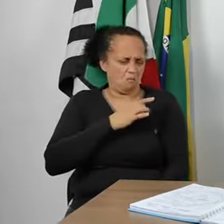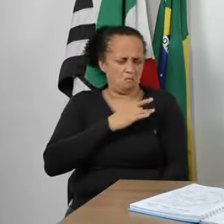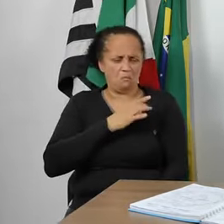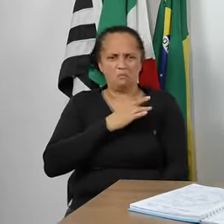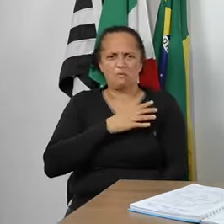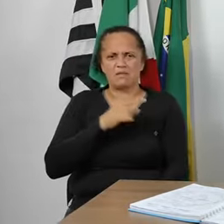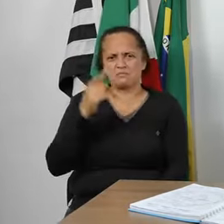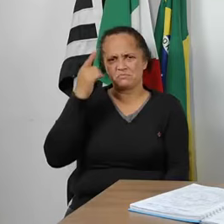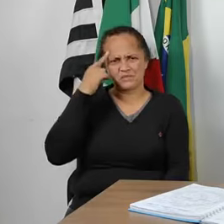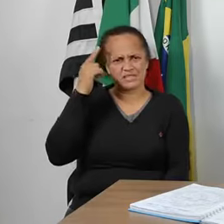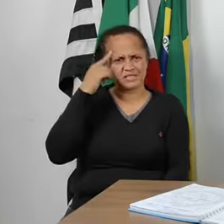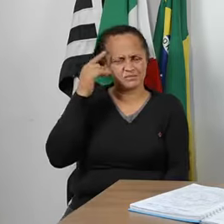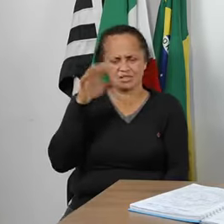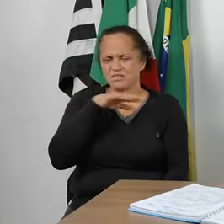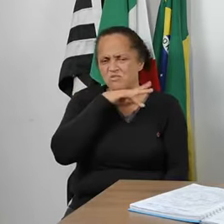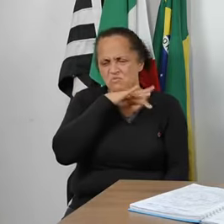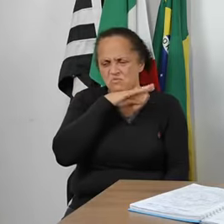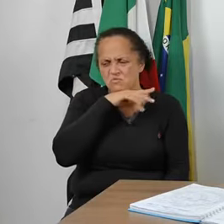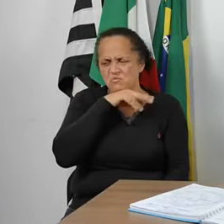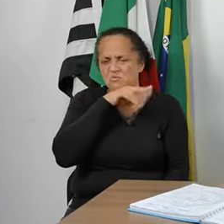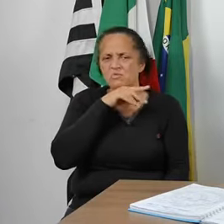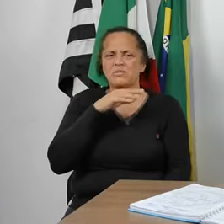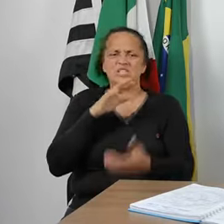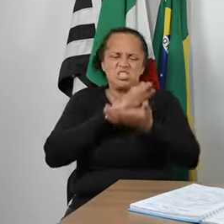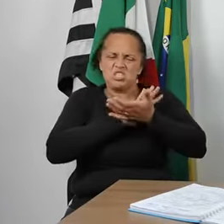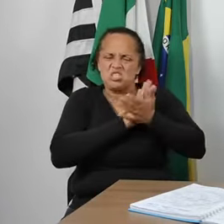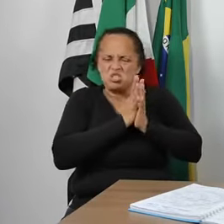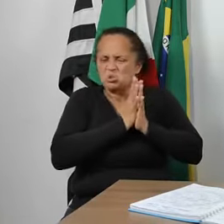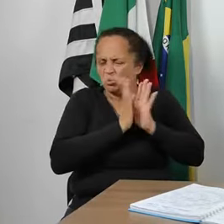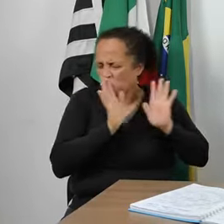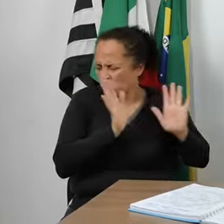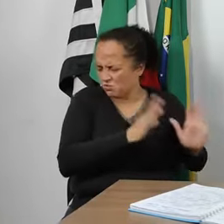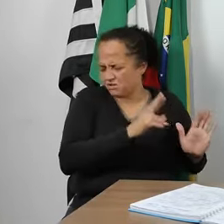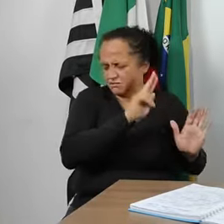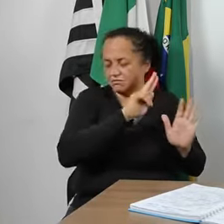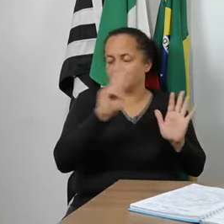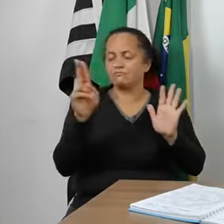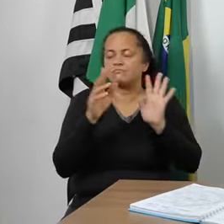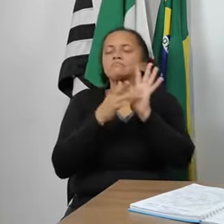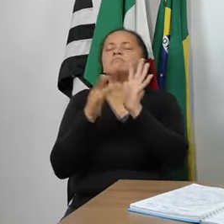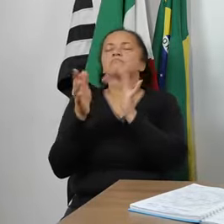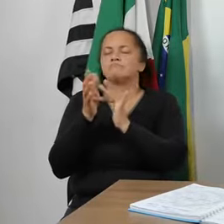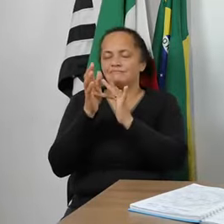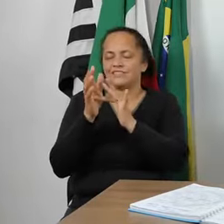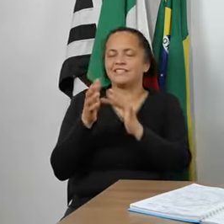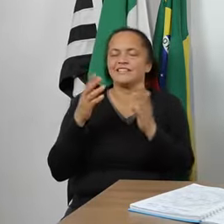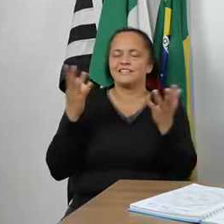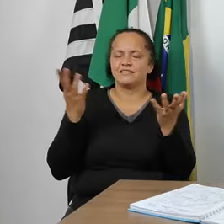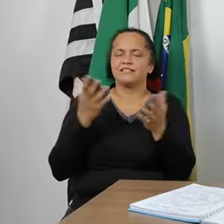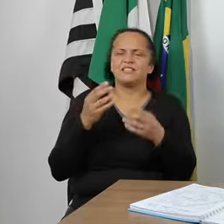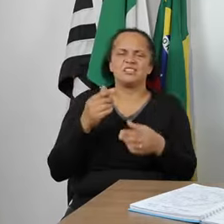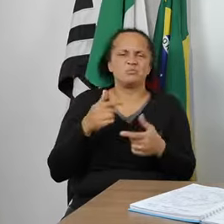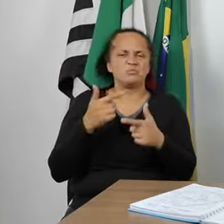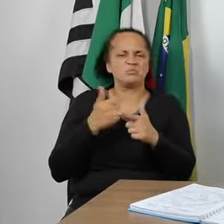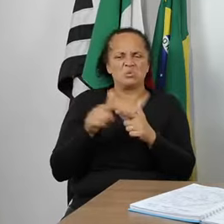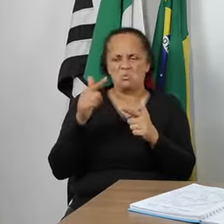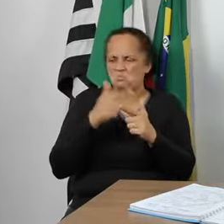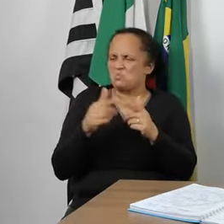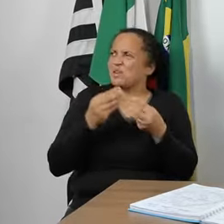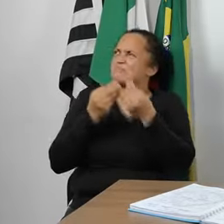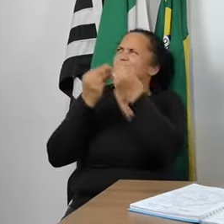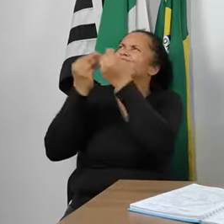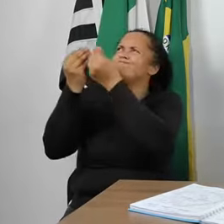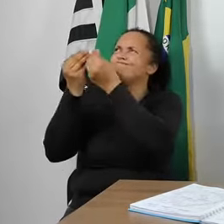todo pensamento negativo caia por terra no nome de Jesus. Nós lançamos sobre o Senhor tudo aquilo que nos aflige, lançamos